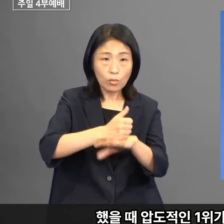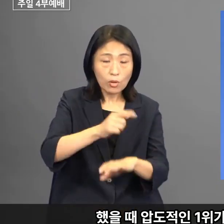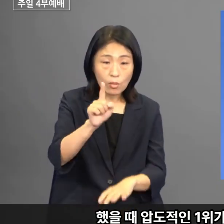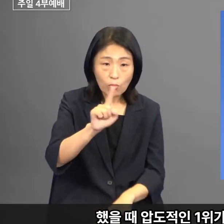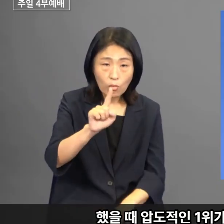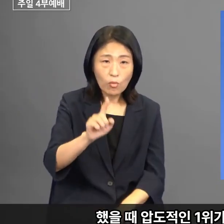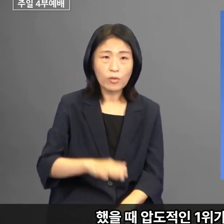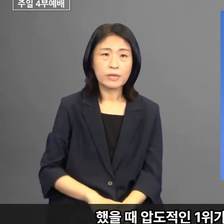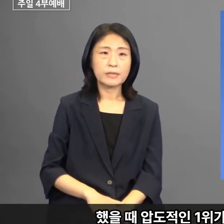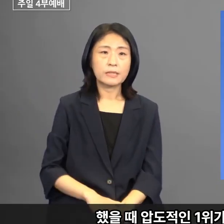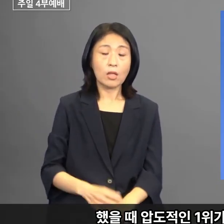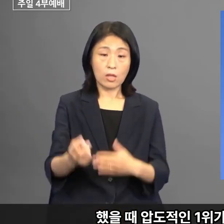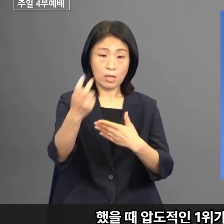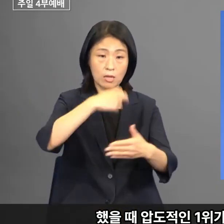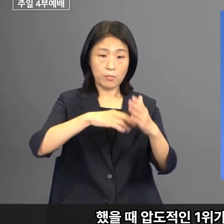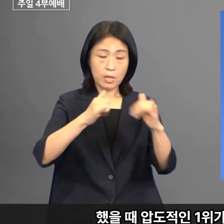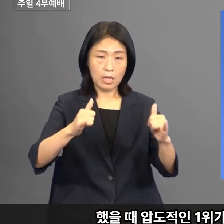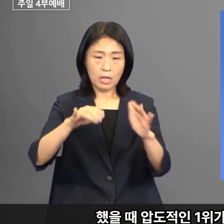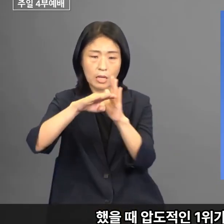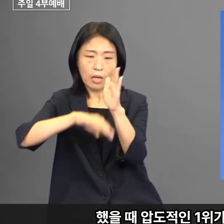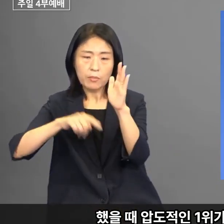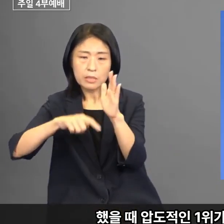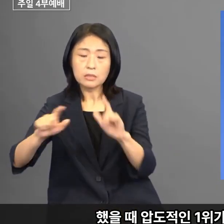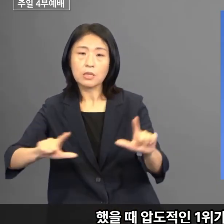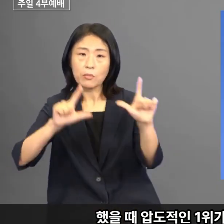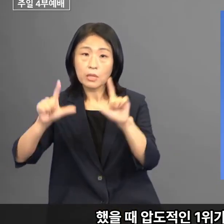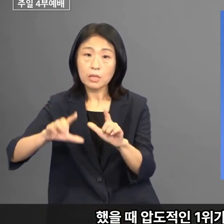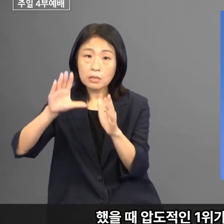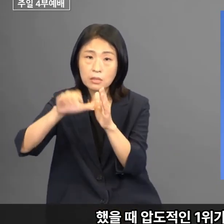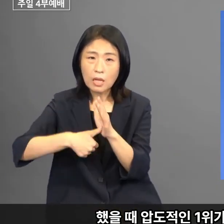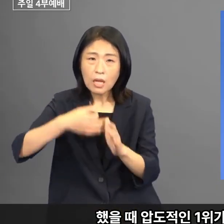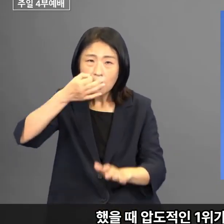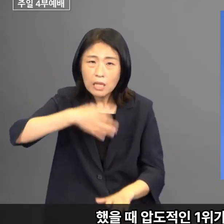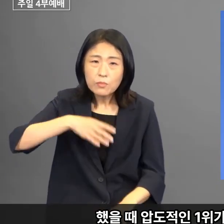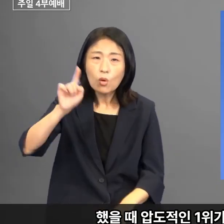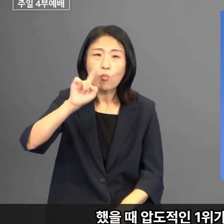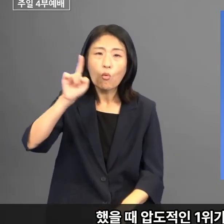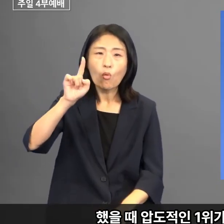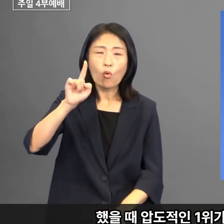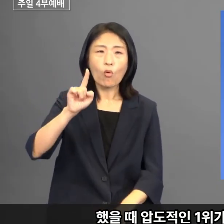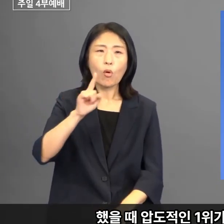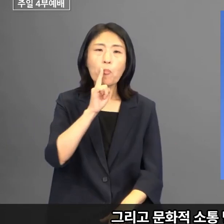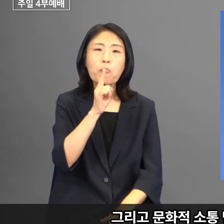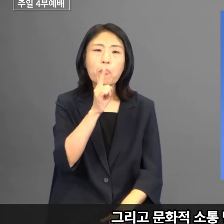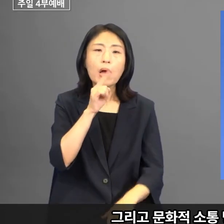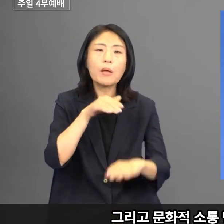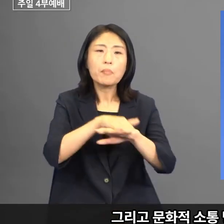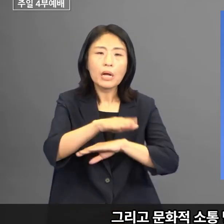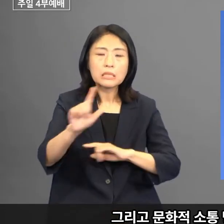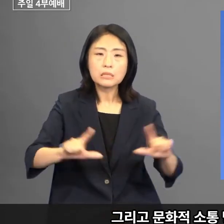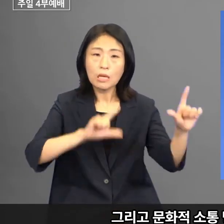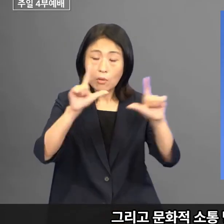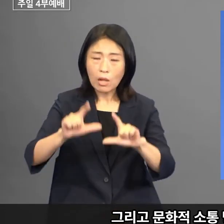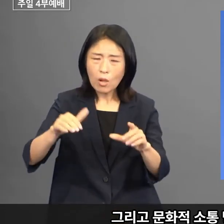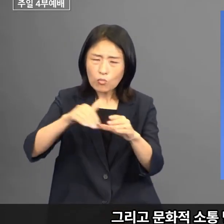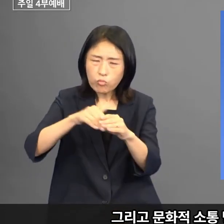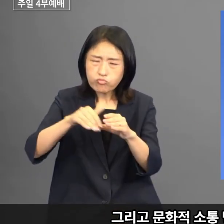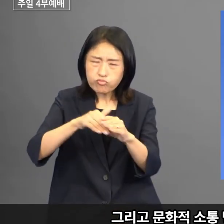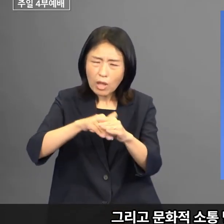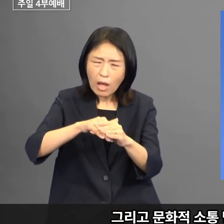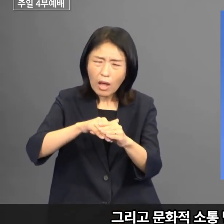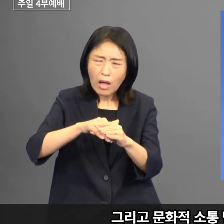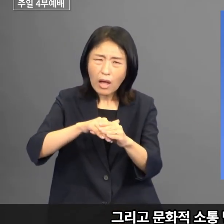했을 때 압도적인 1위가 73%가 말투나 생활 방식 그리고 문화적 소통